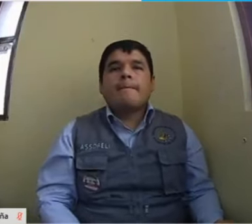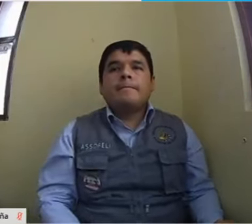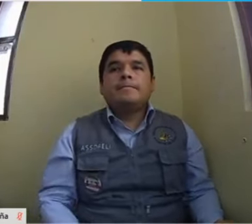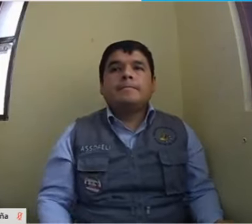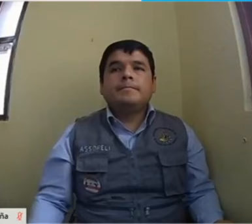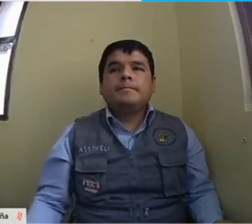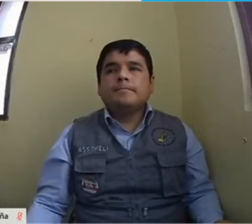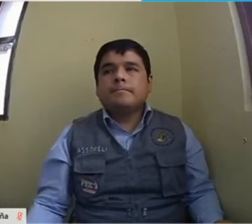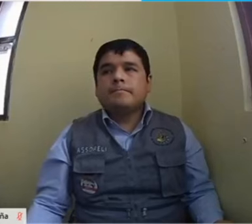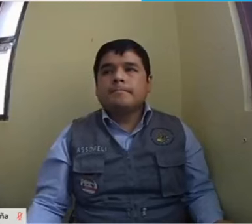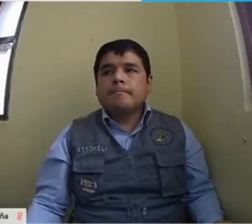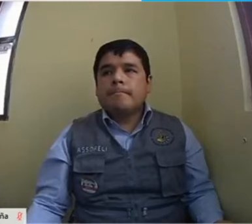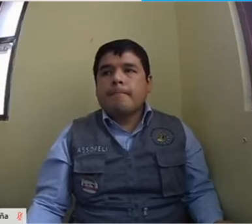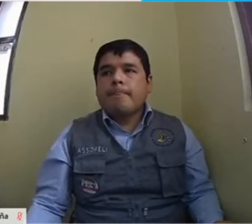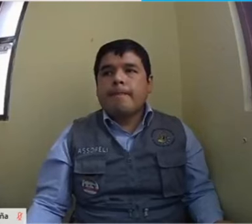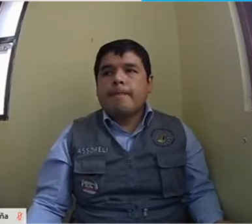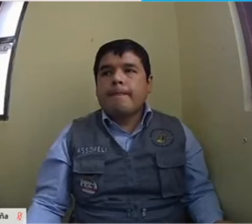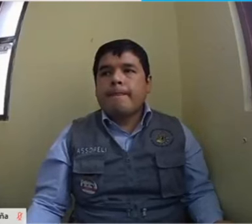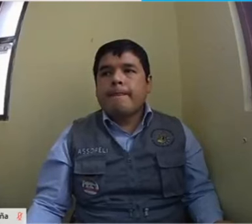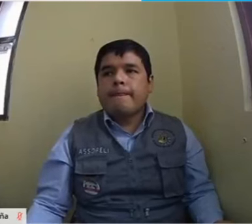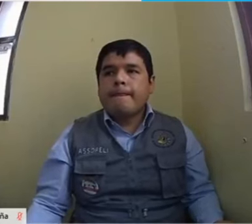El peñisquito debajo del cuello, ese es abuela.